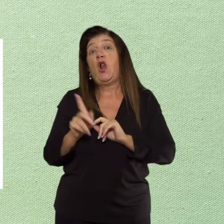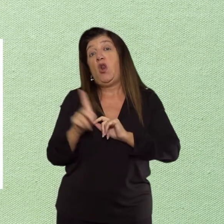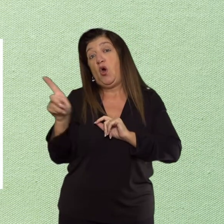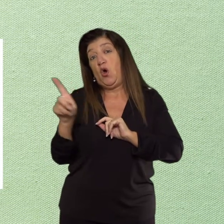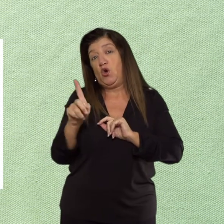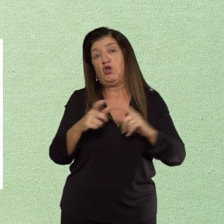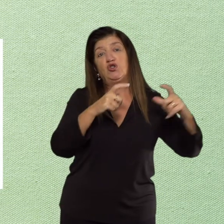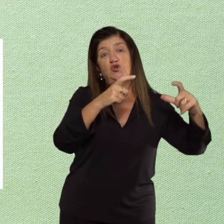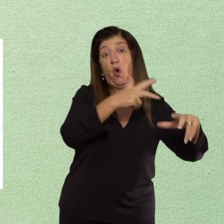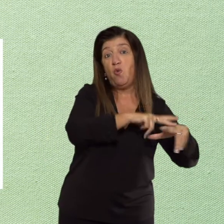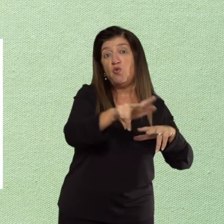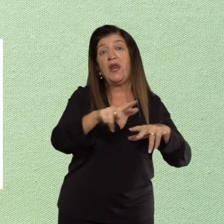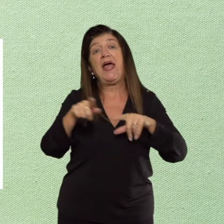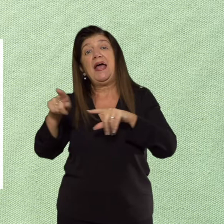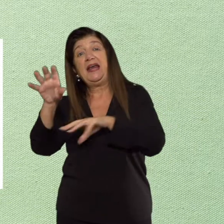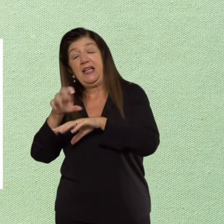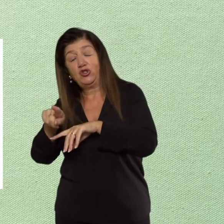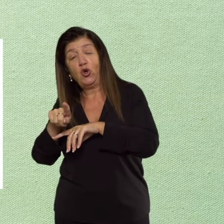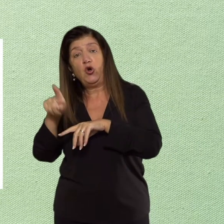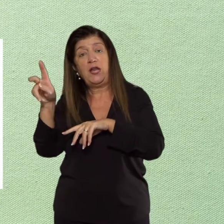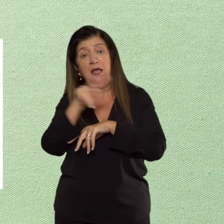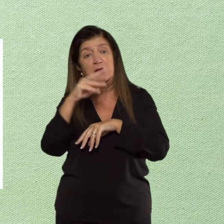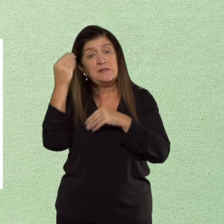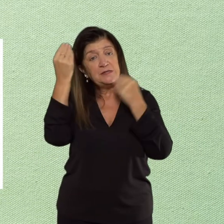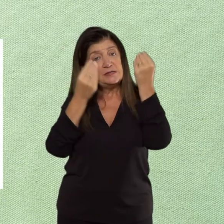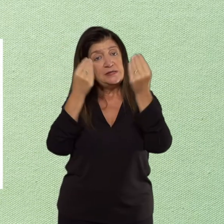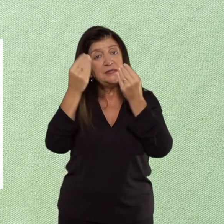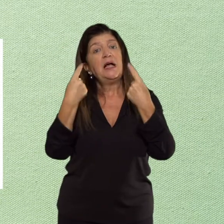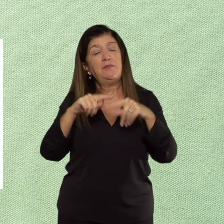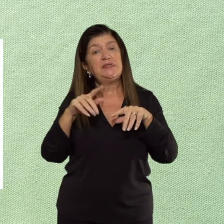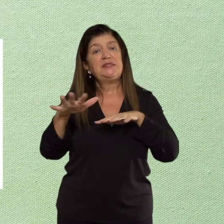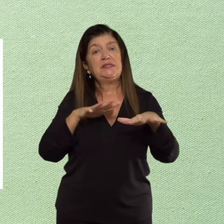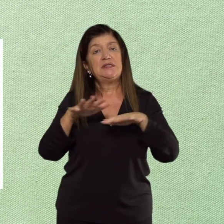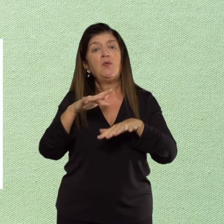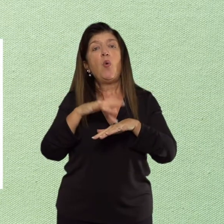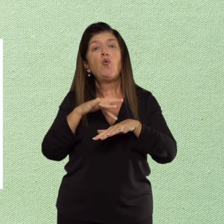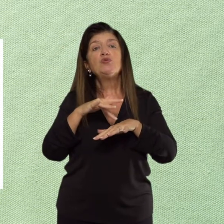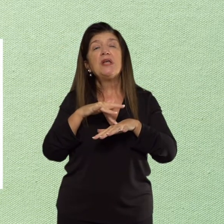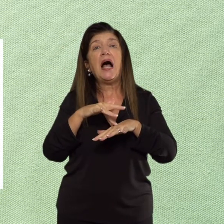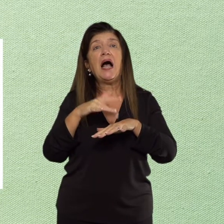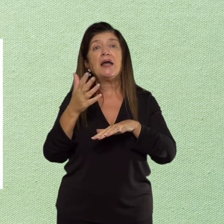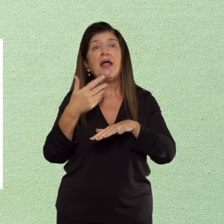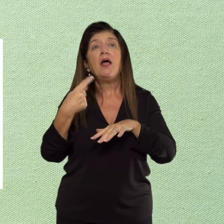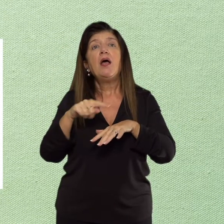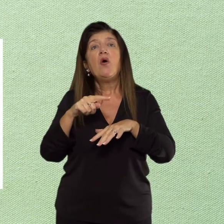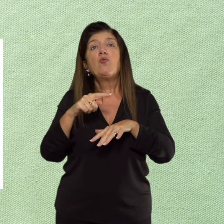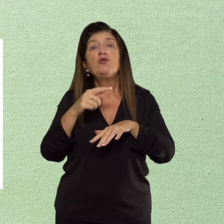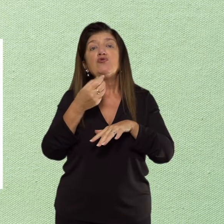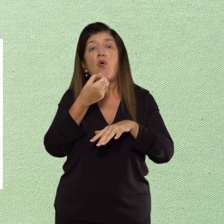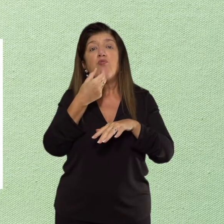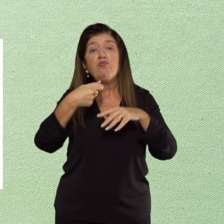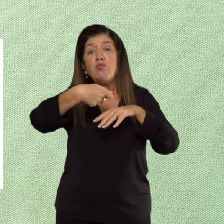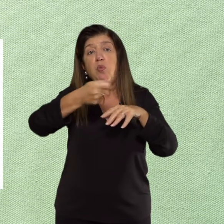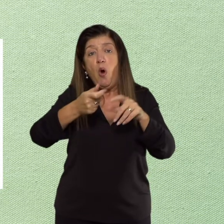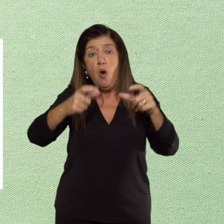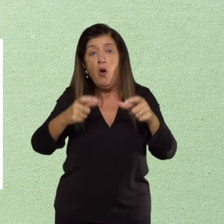regione Piemonte, avevano pensato a questo sistema di utilizzare questi buoni mobilità un po'